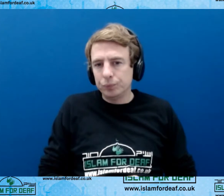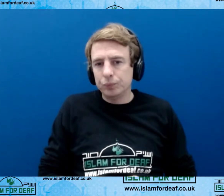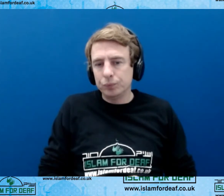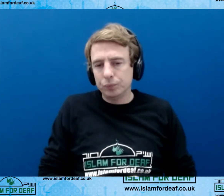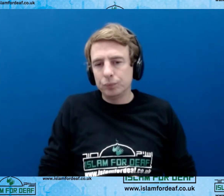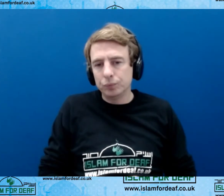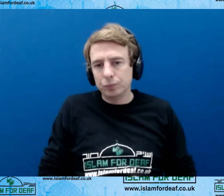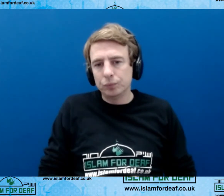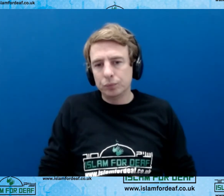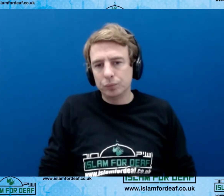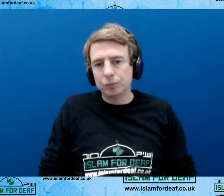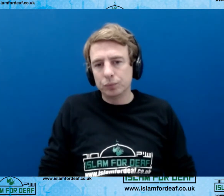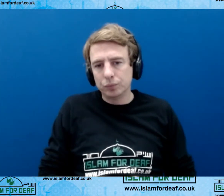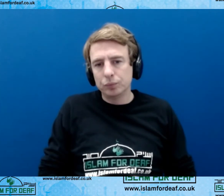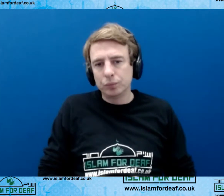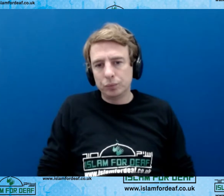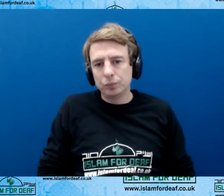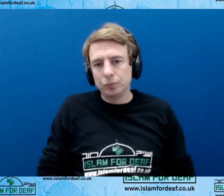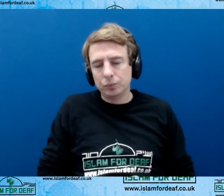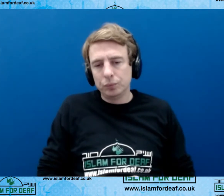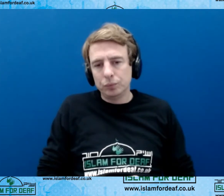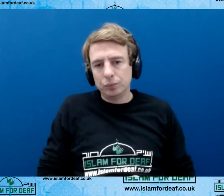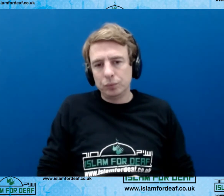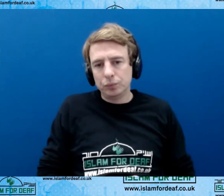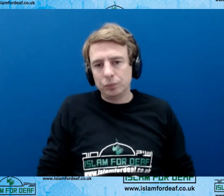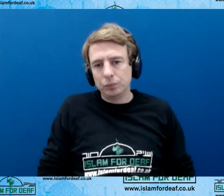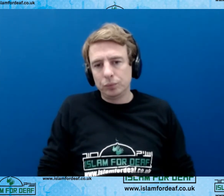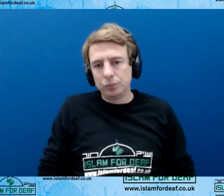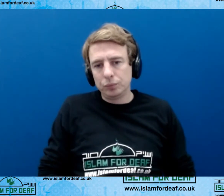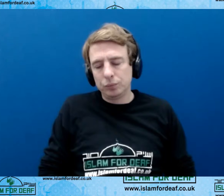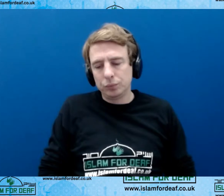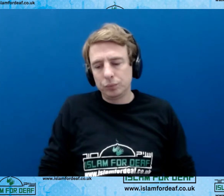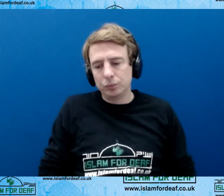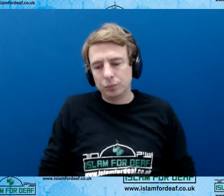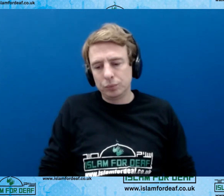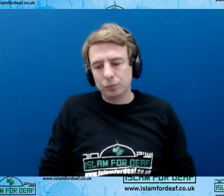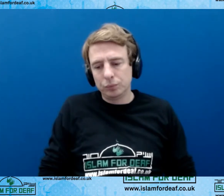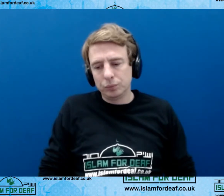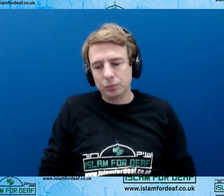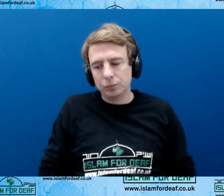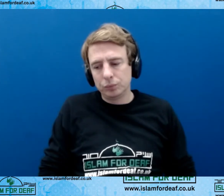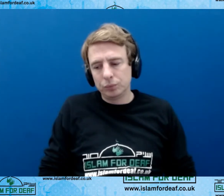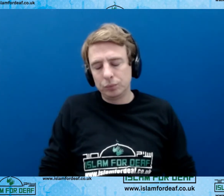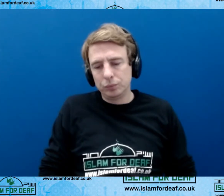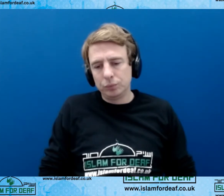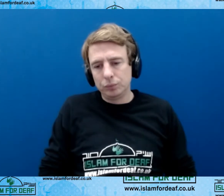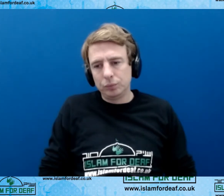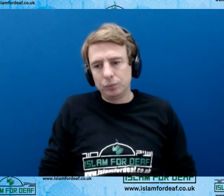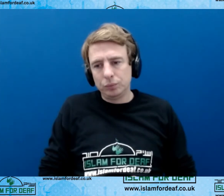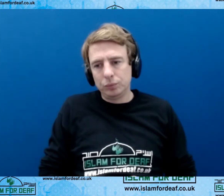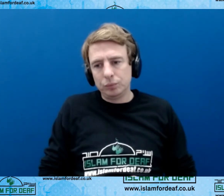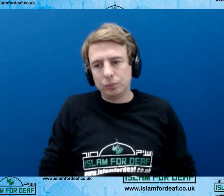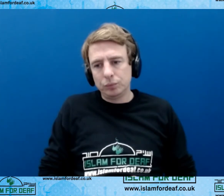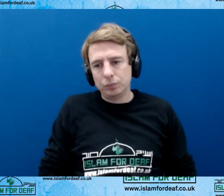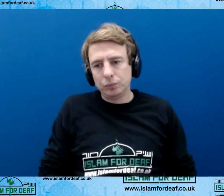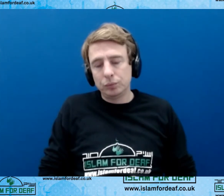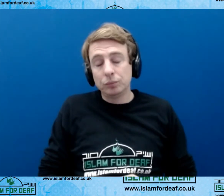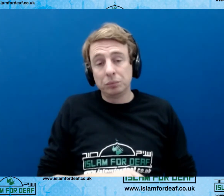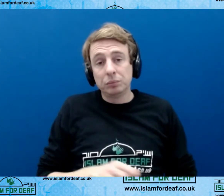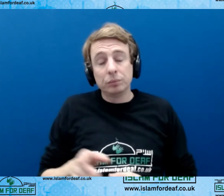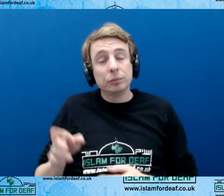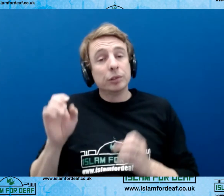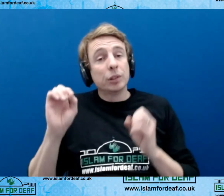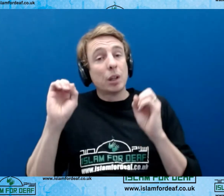مقدار وحجم المضغة التي تؤكل في الفم. And the Prophet, peace and blessings be upon him, said, indeed, there